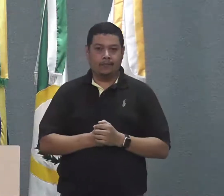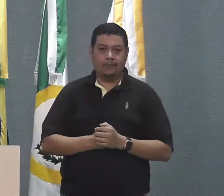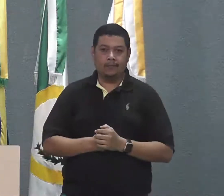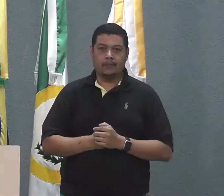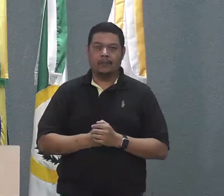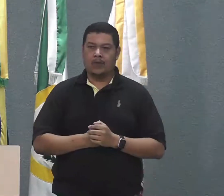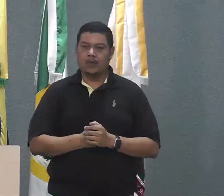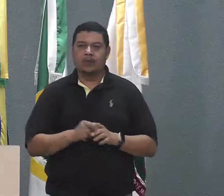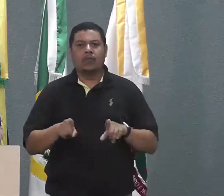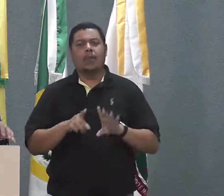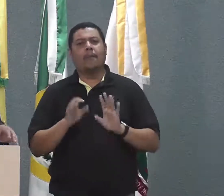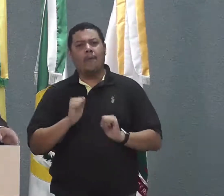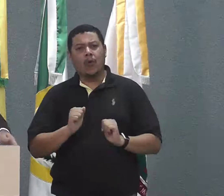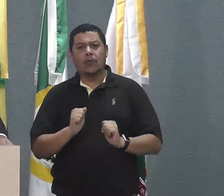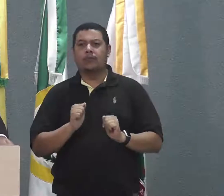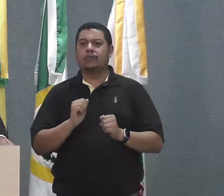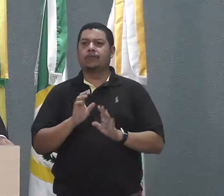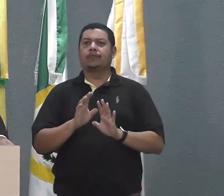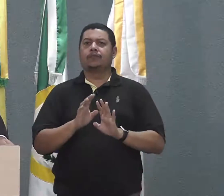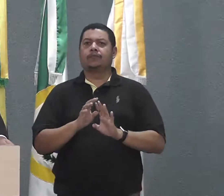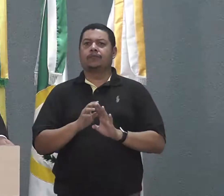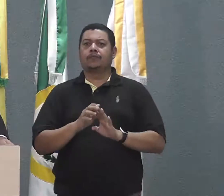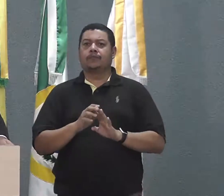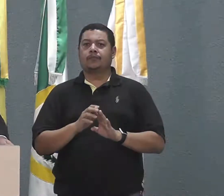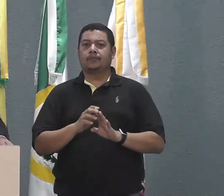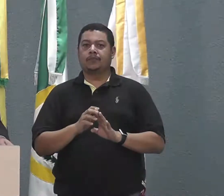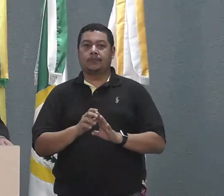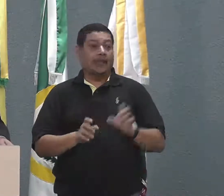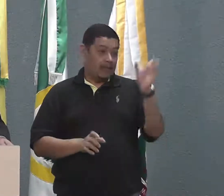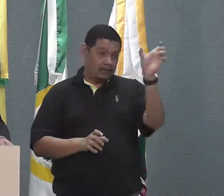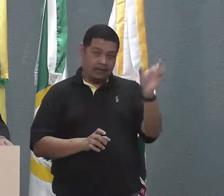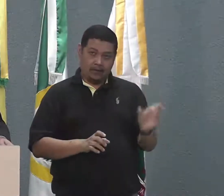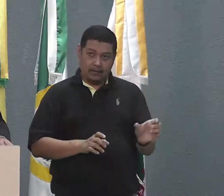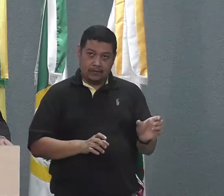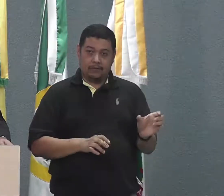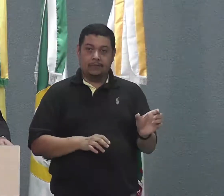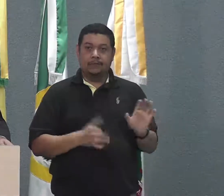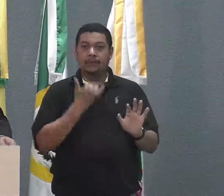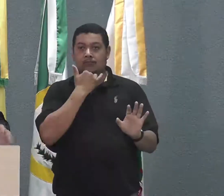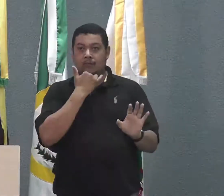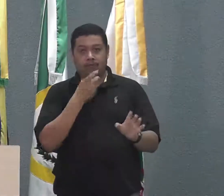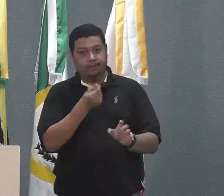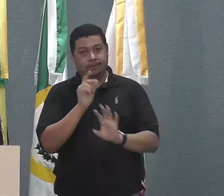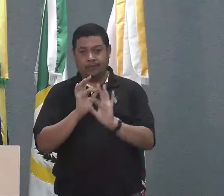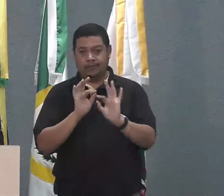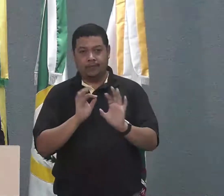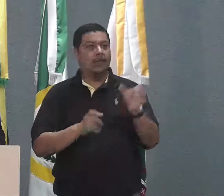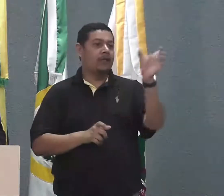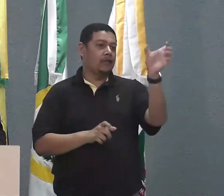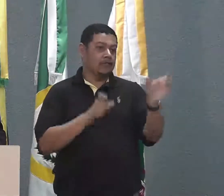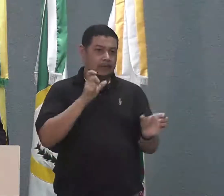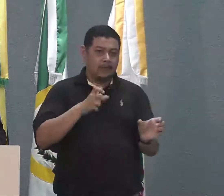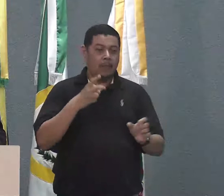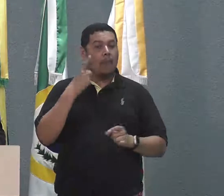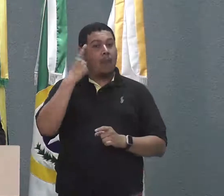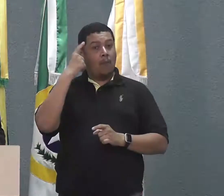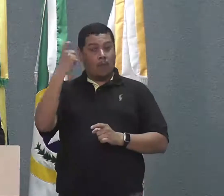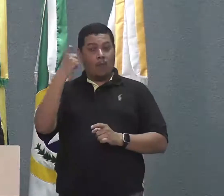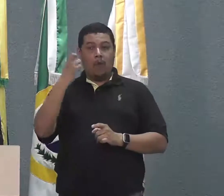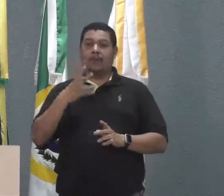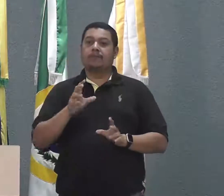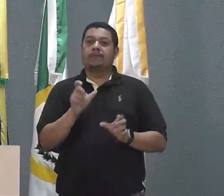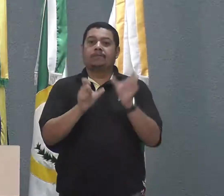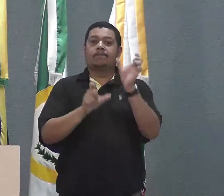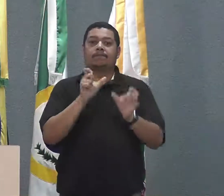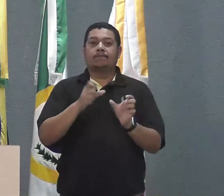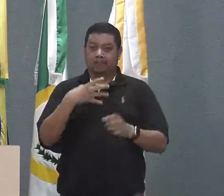valores morais, valores humanos, ou a falta dele, não poderia deixar de anexar